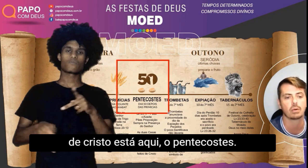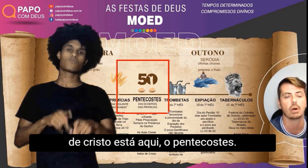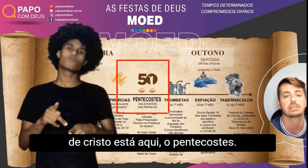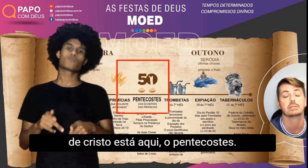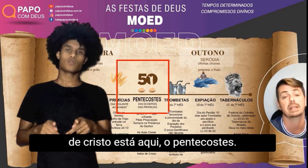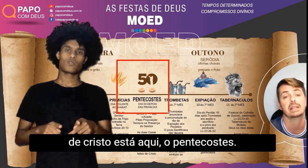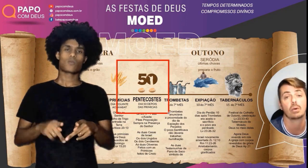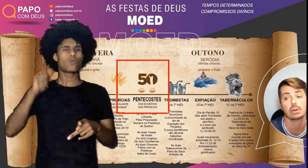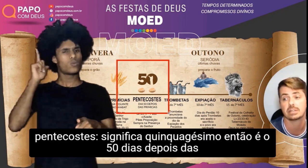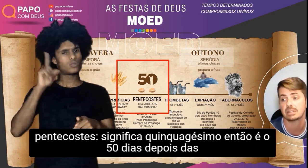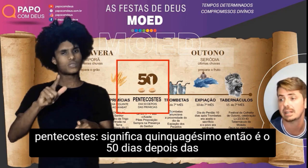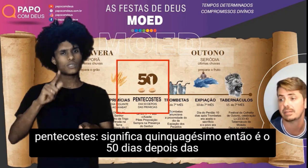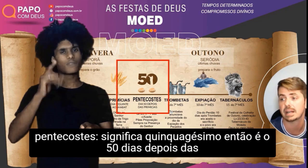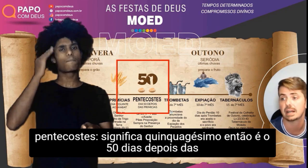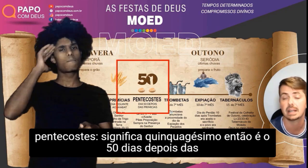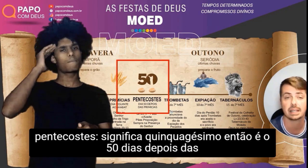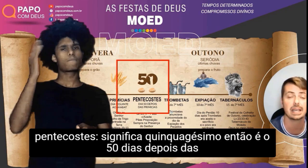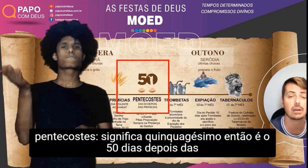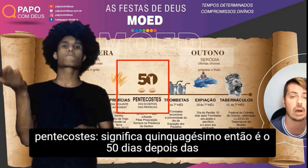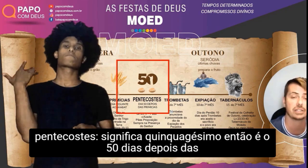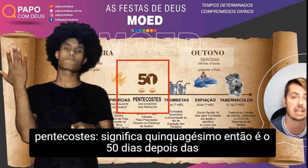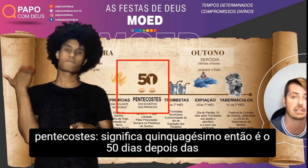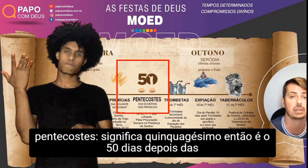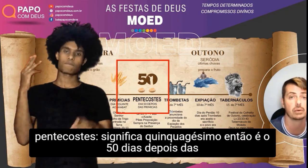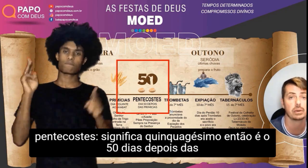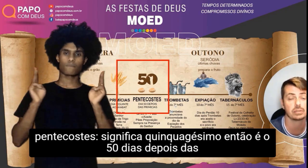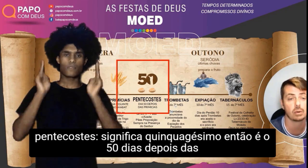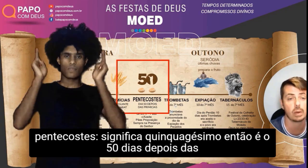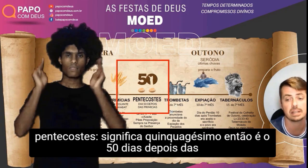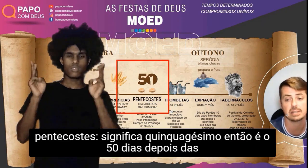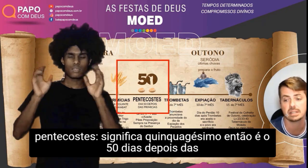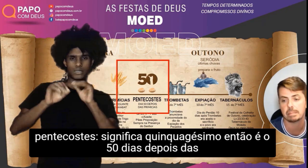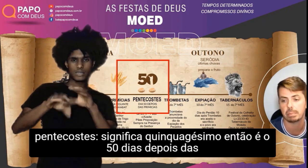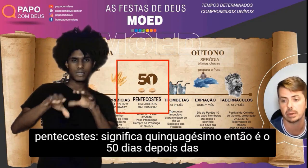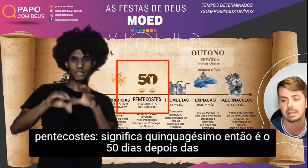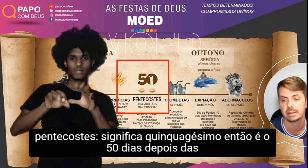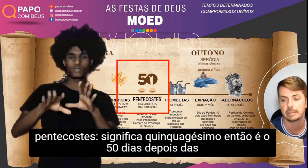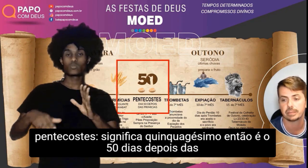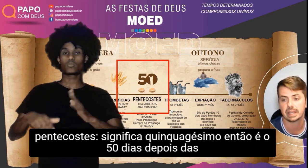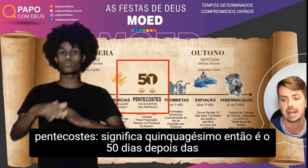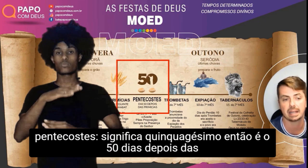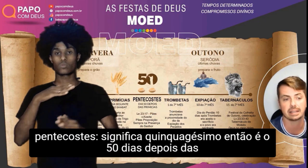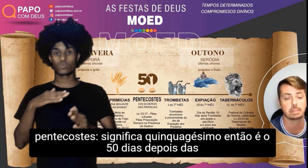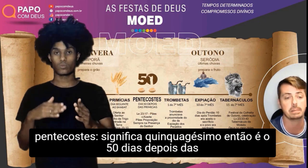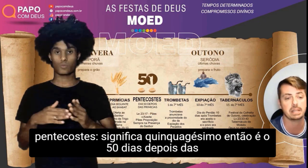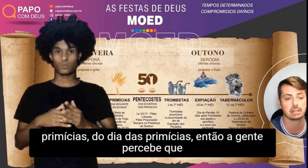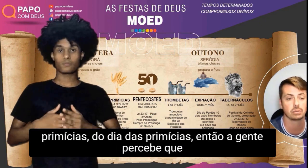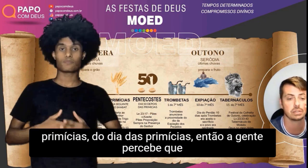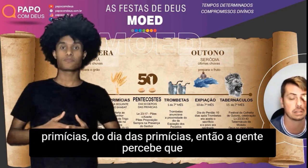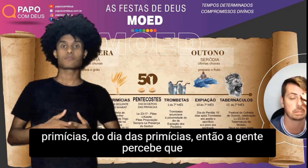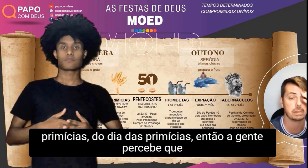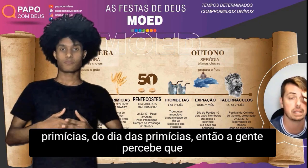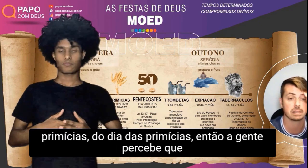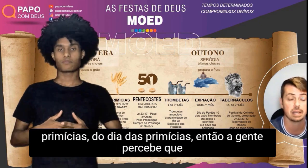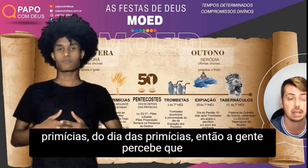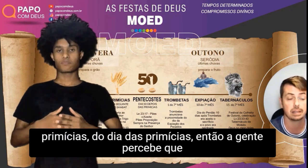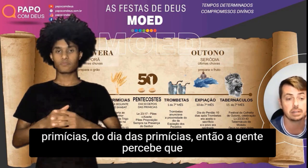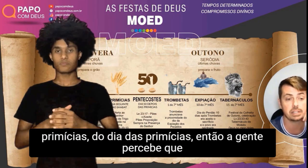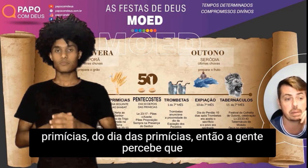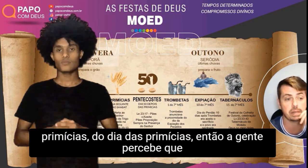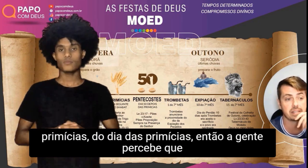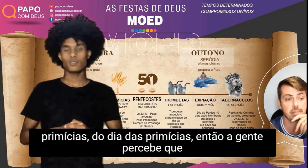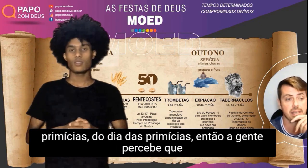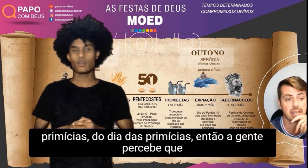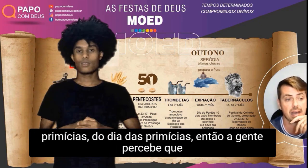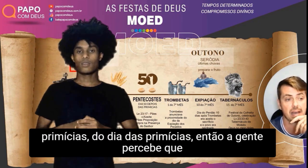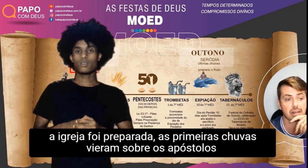aqui, ó, Pentecostes. Pentecostes significa 50º, então é os 50 dias depois das primícias, do dia das primícias. Então a